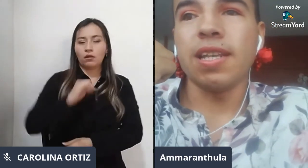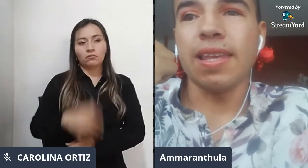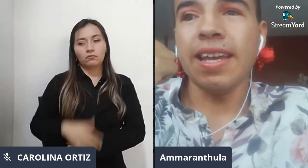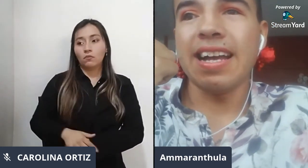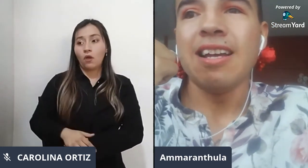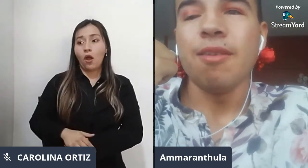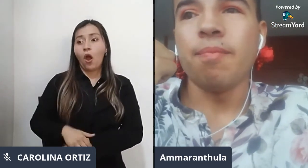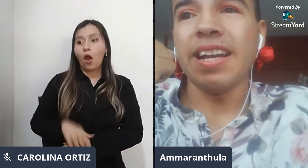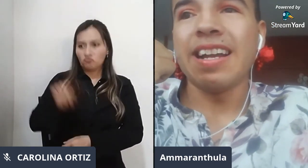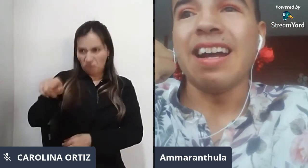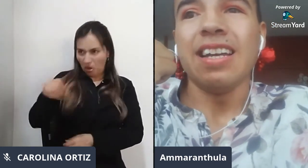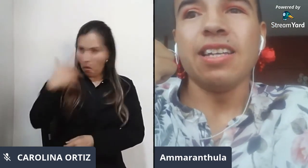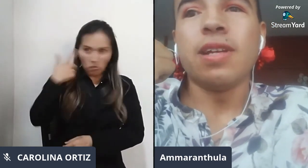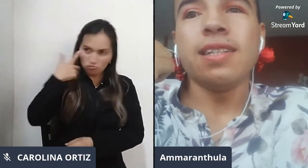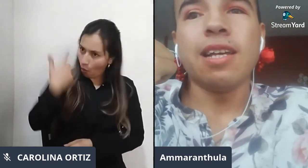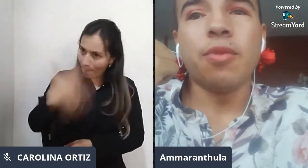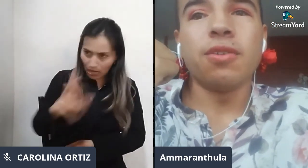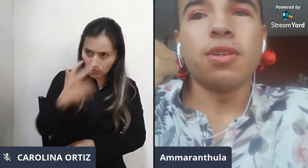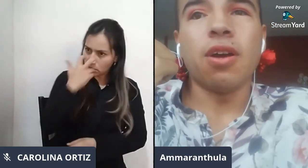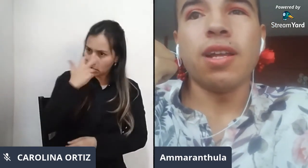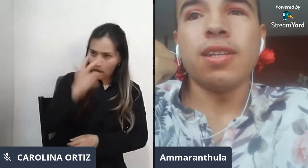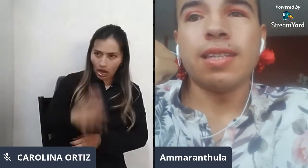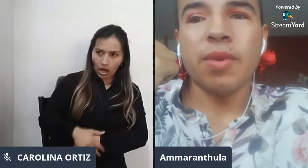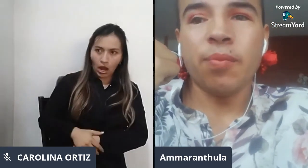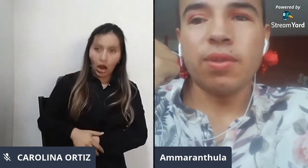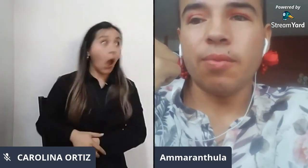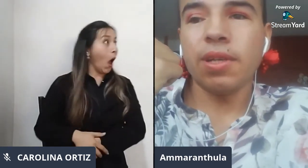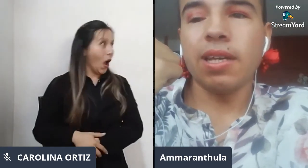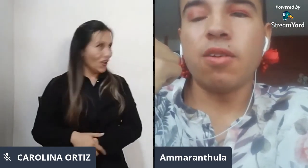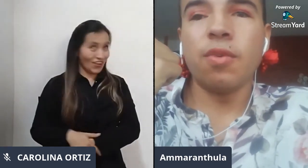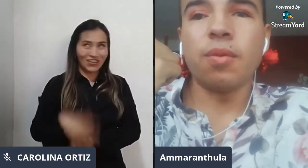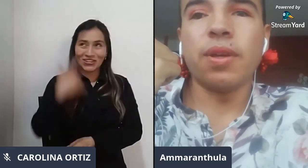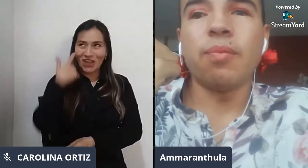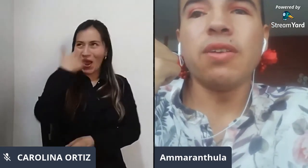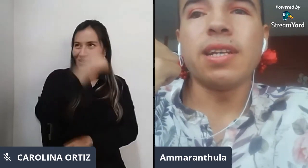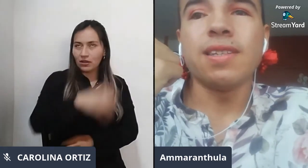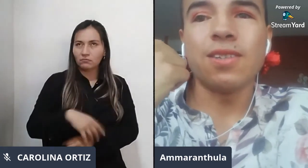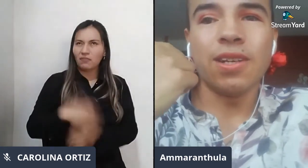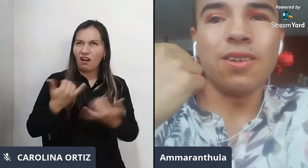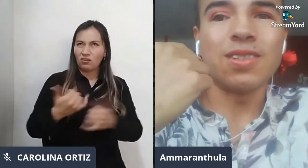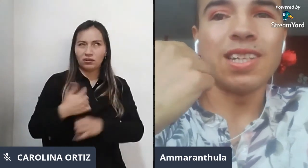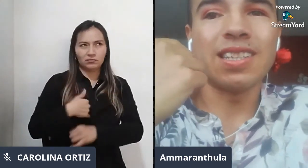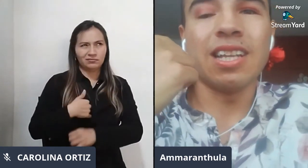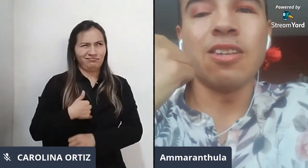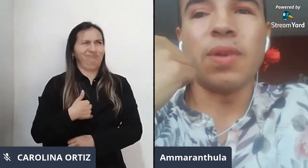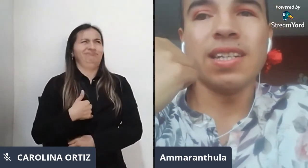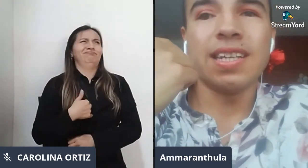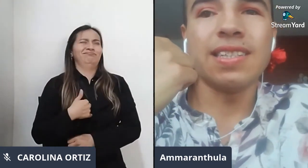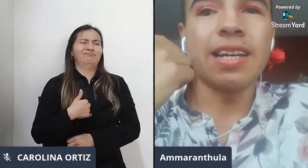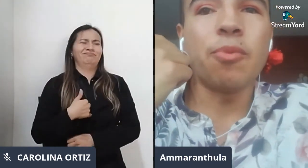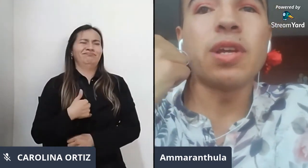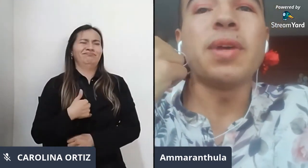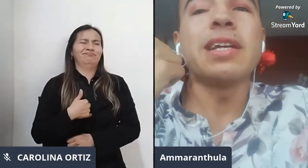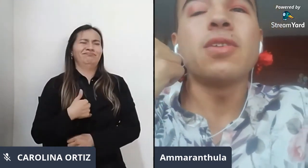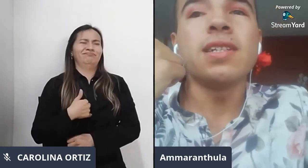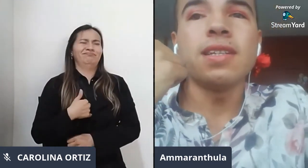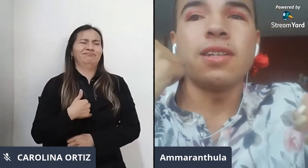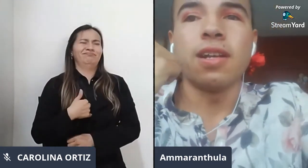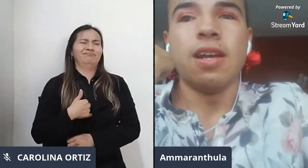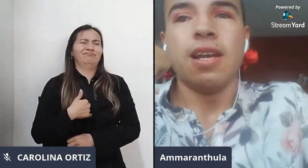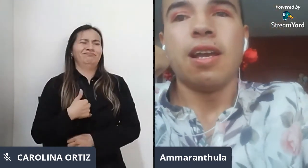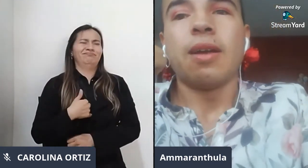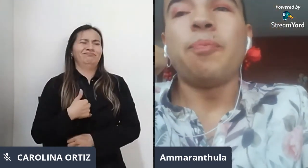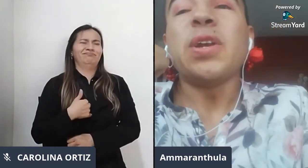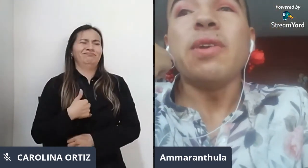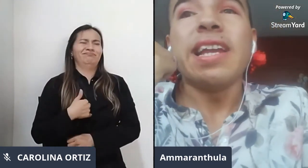no parece ciega, venga. Y una decía, bueno, ahorita me emputa porque digo, como, bueno, ¿y qué es eso de no parecer ciega? ¿Por qué me tengo que